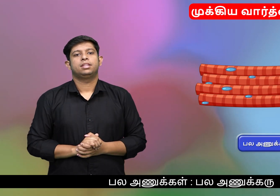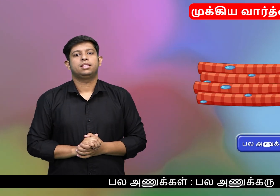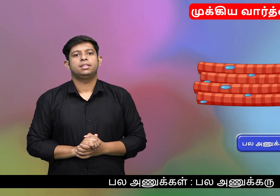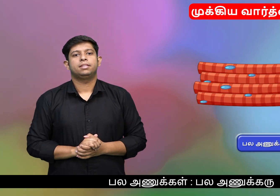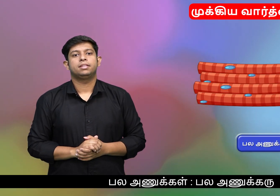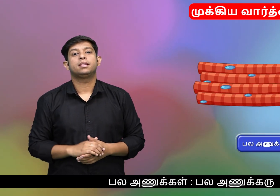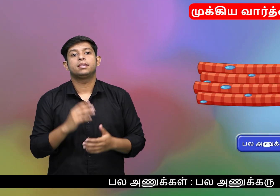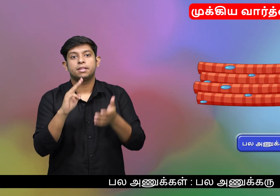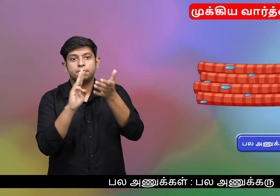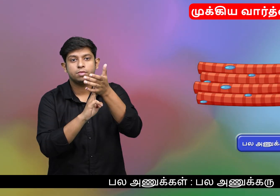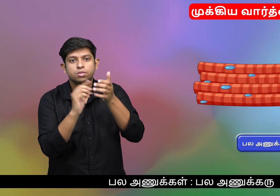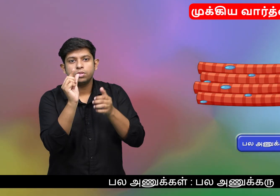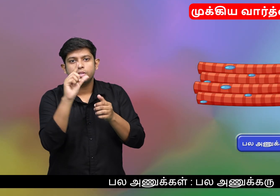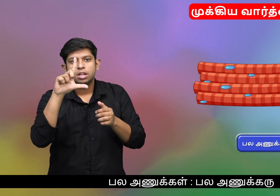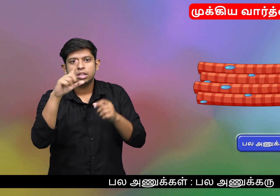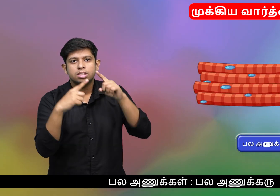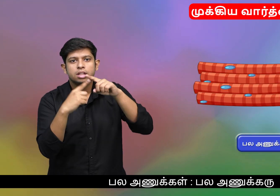பல அணுக்கள். பல அணுக்கரு.